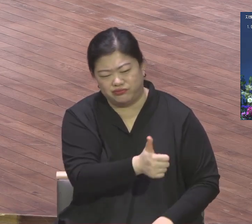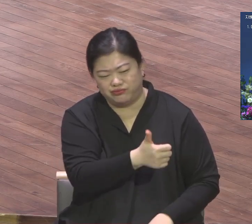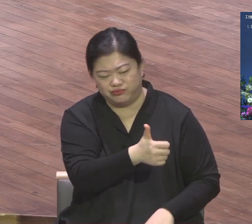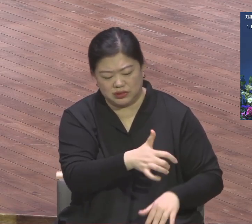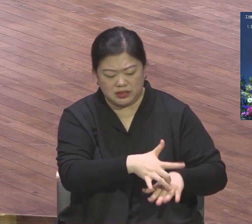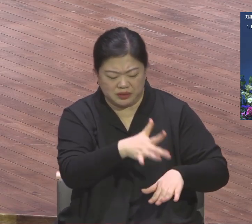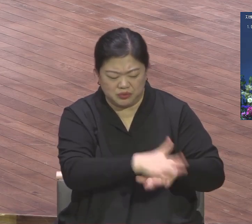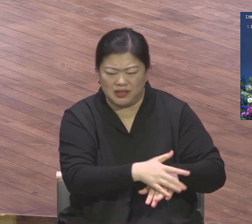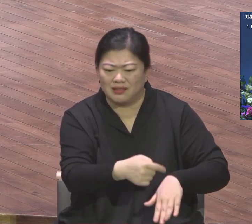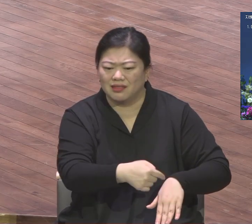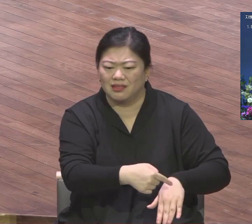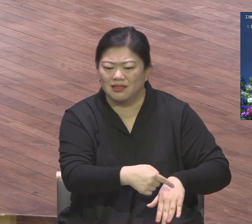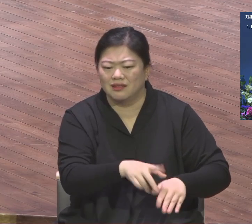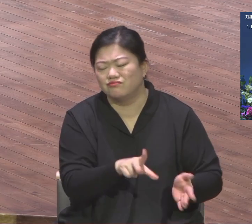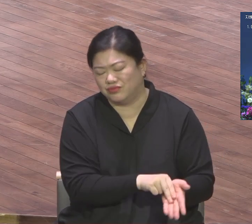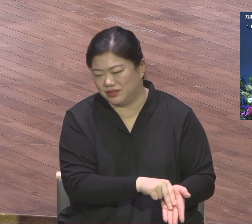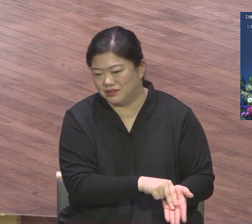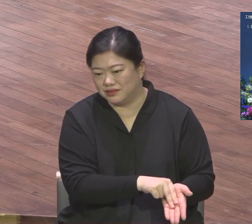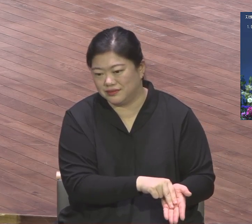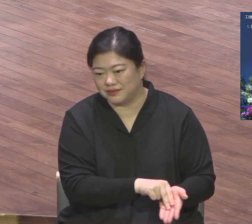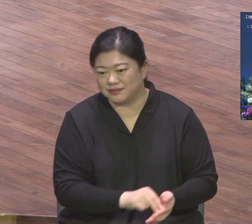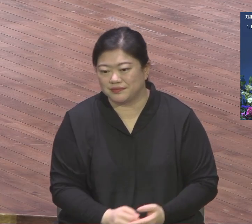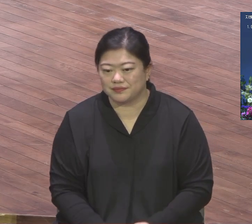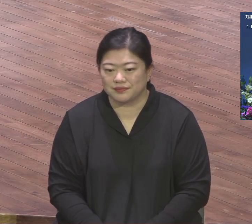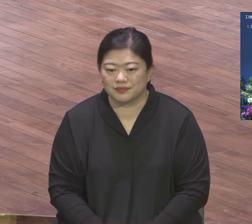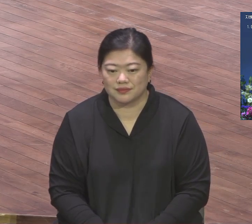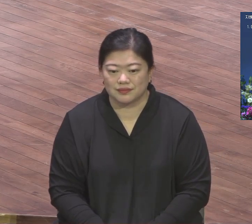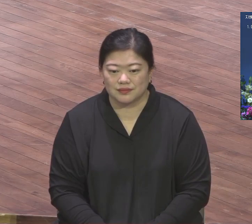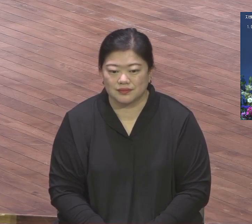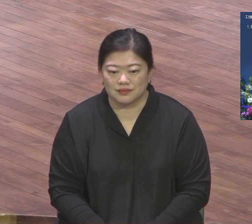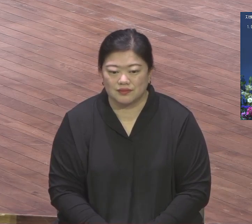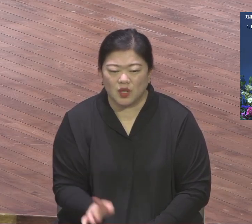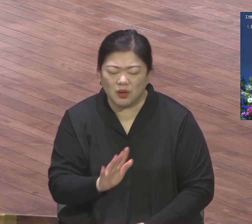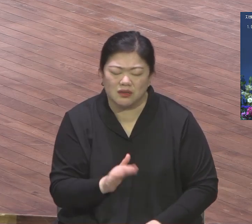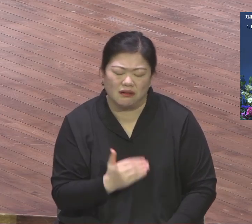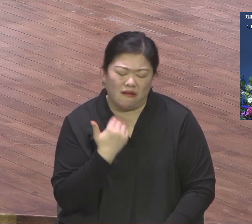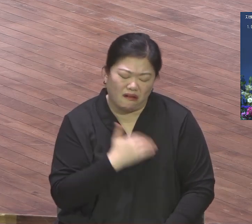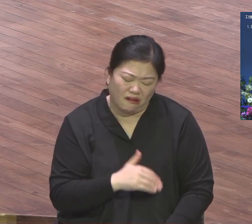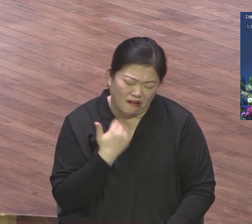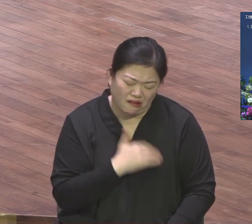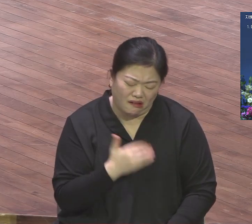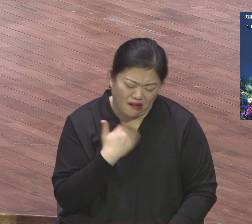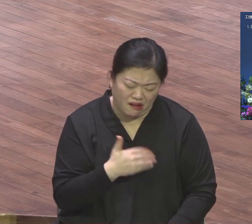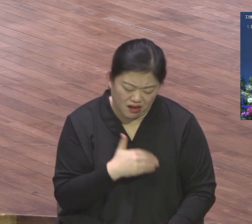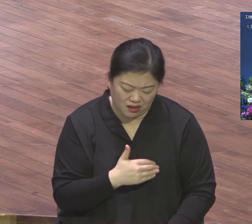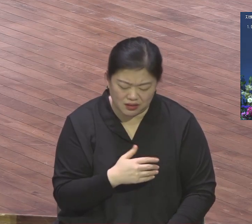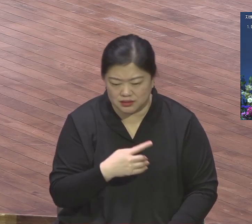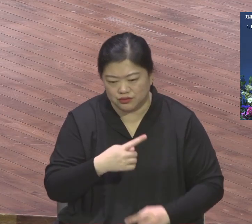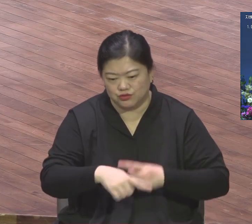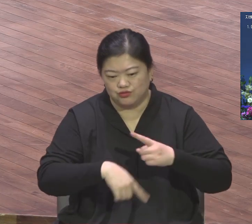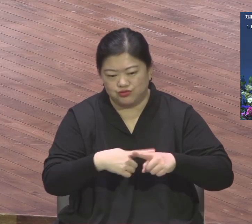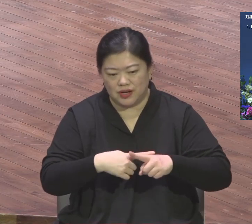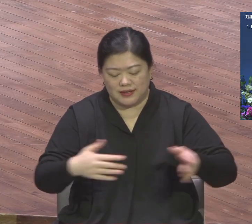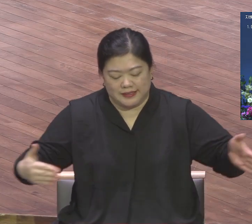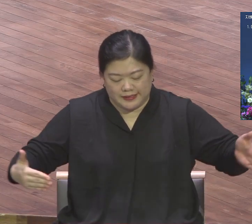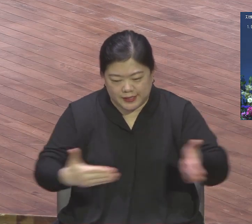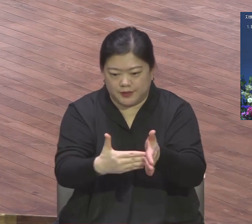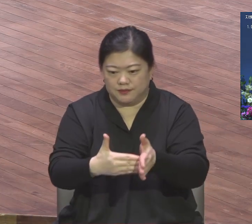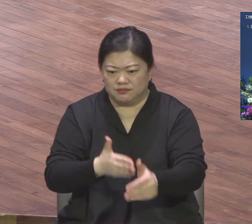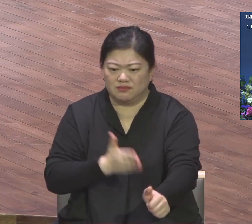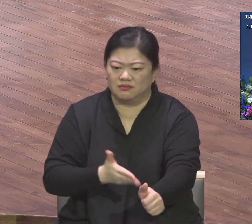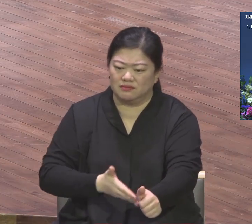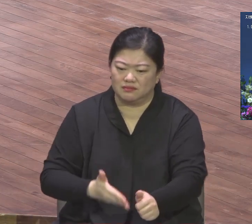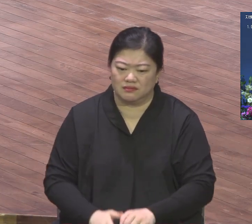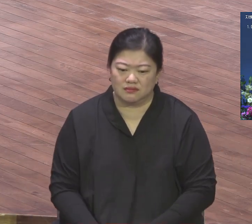광야의 뼈를 다 묻었습니다. 우리는 이런 학습된 무기력에 빠지면 안 돼요. 왜 제가 자기 삶장에